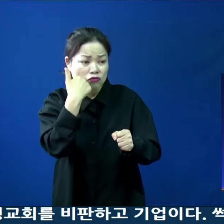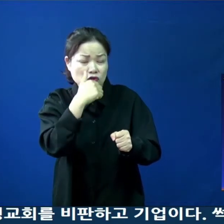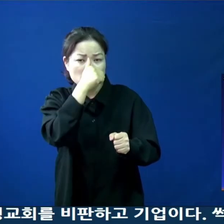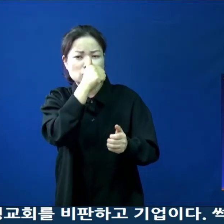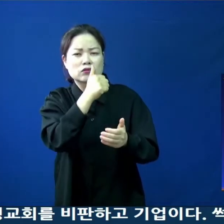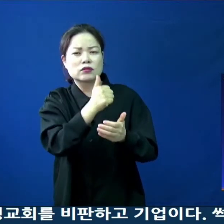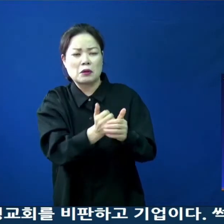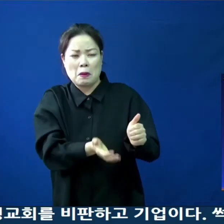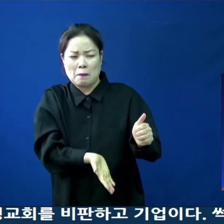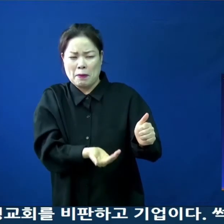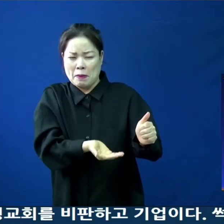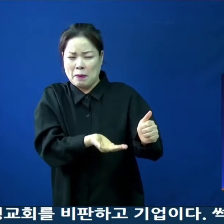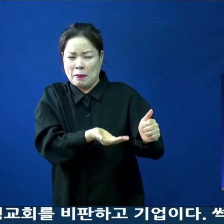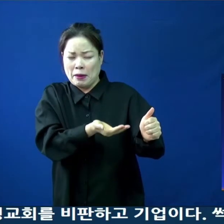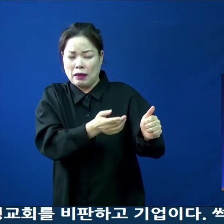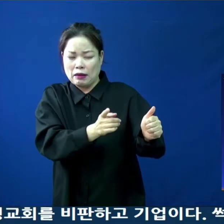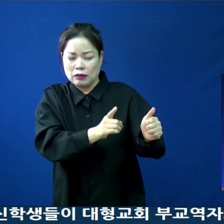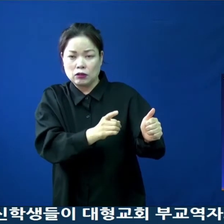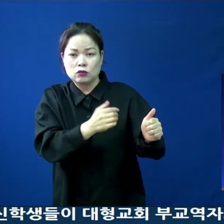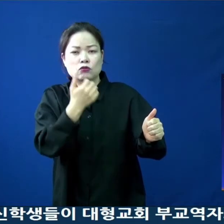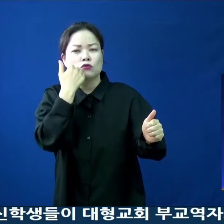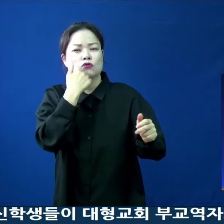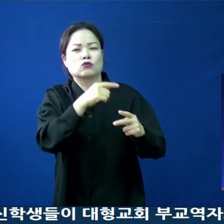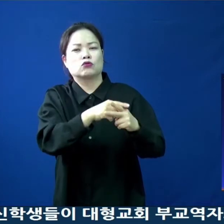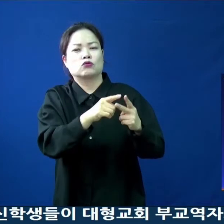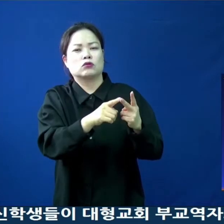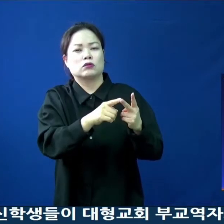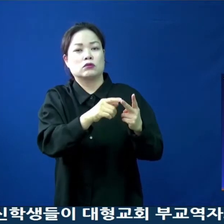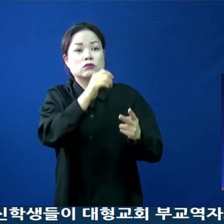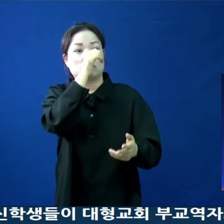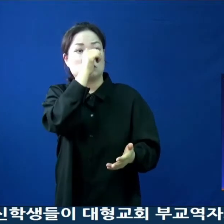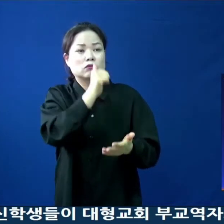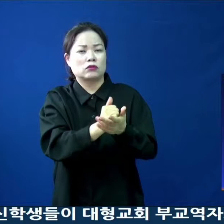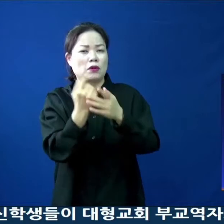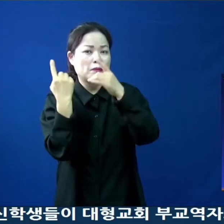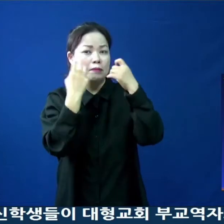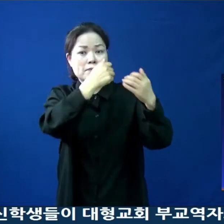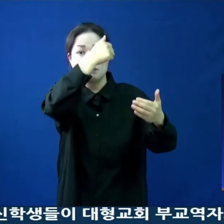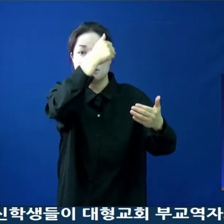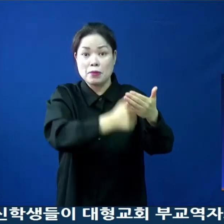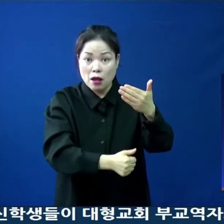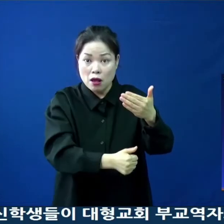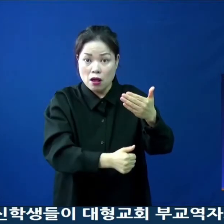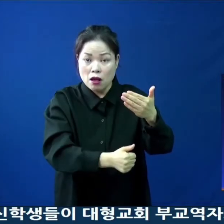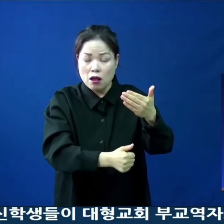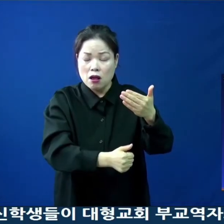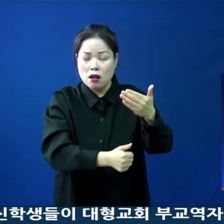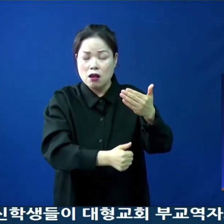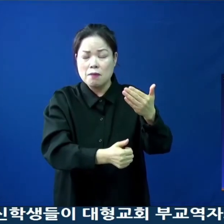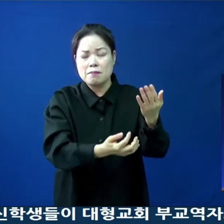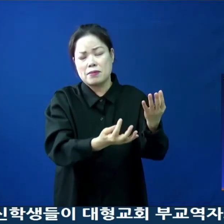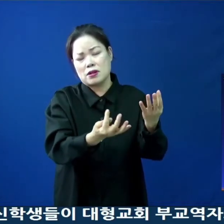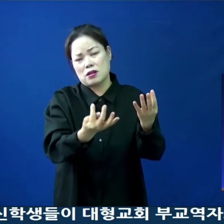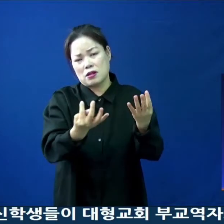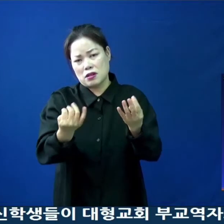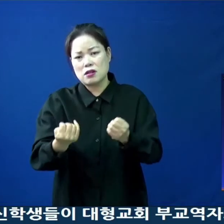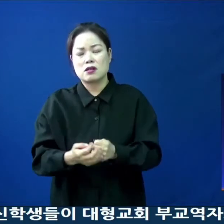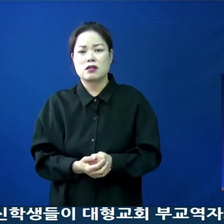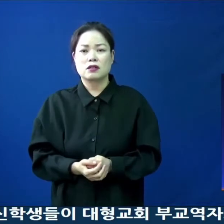죄를 부추기면 어느 누구든지 그 죄에 쉽게 빠지게 됩니다. 그러한 경우가 얼마나 많은지